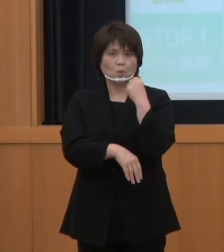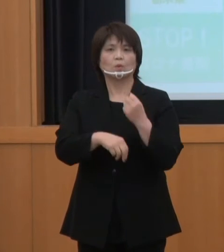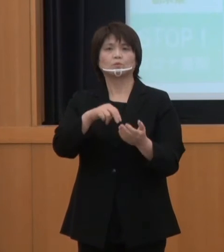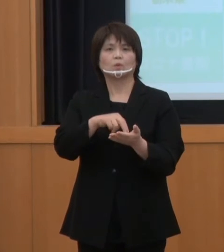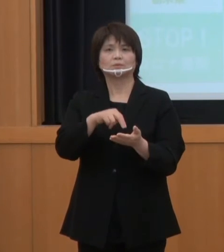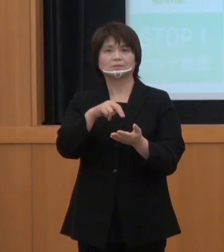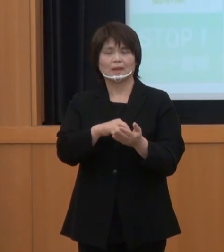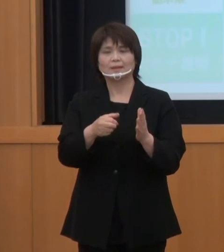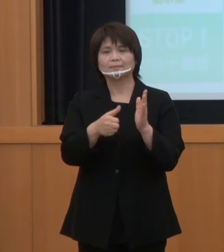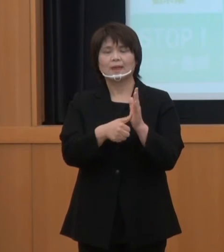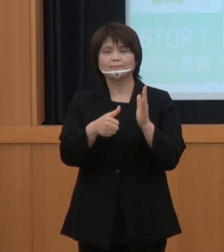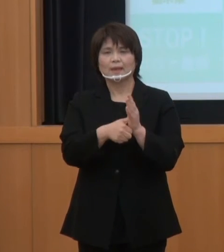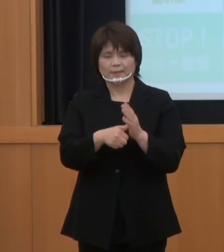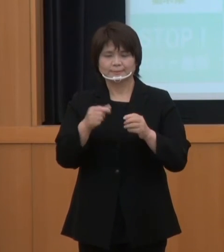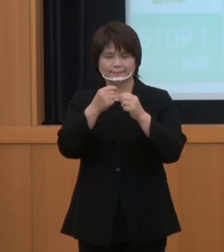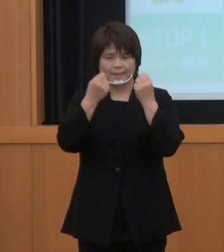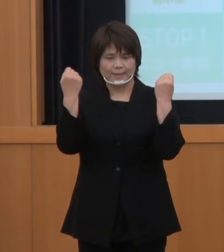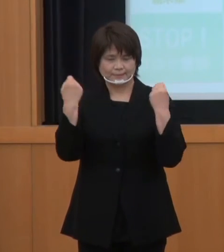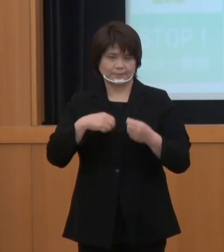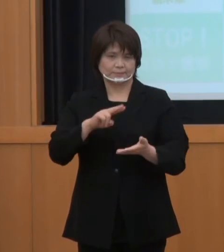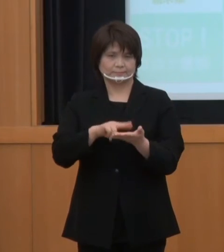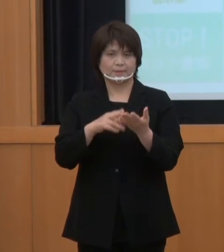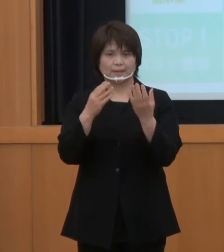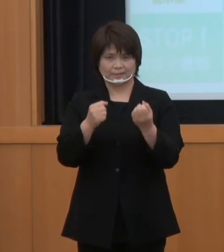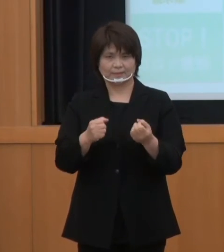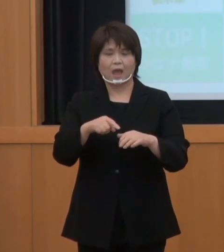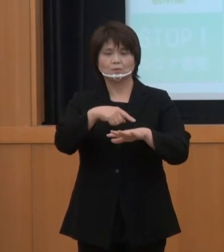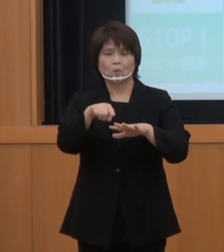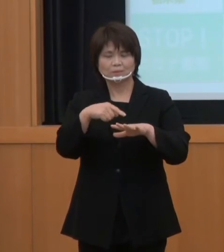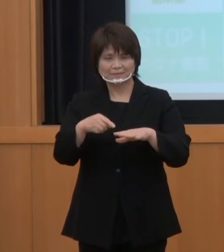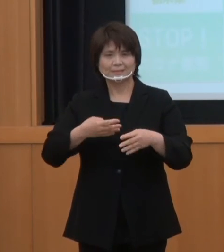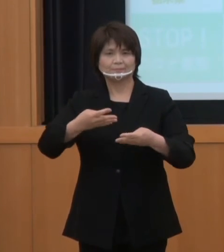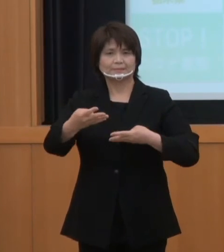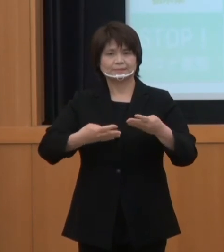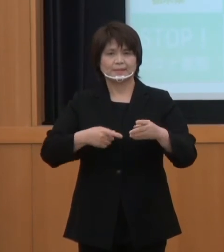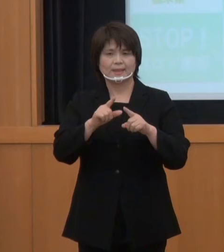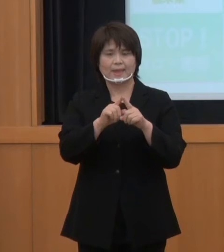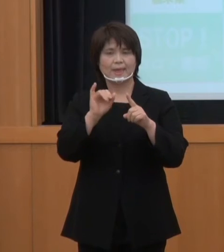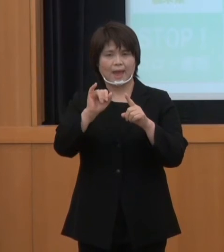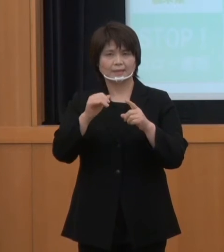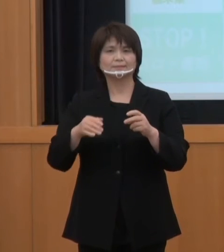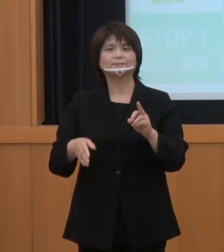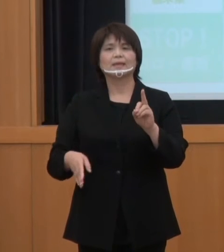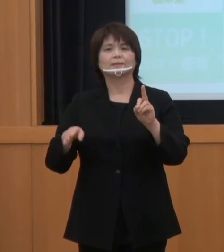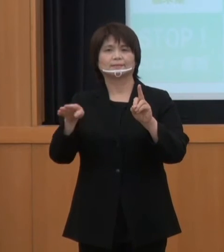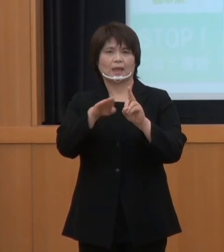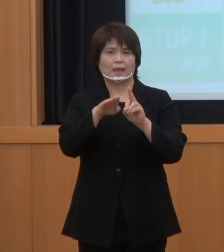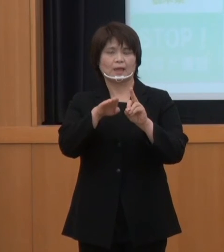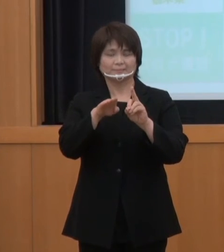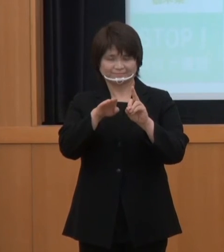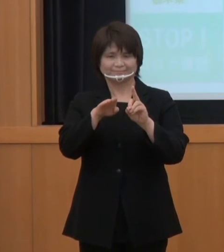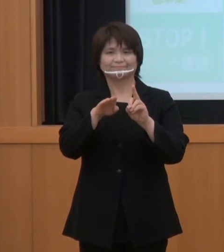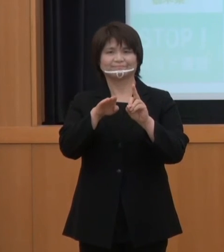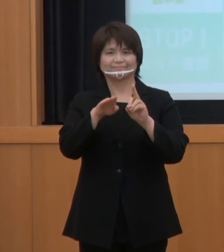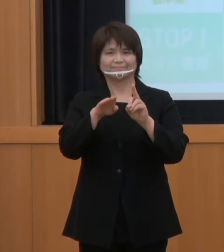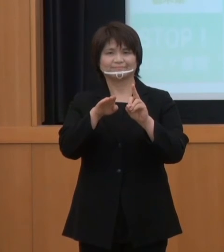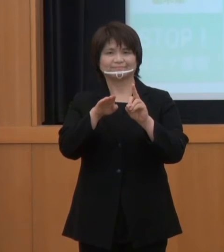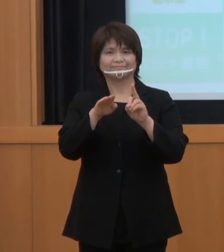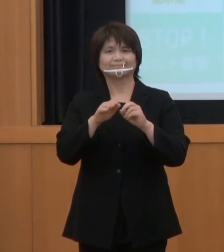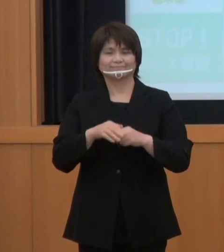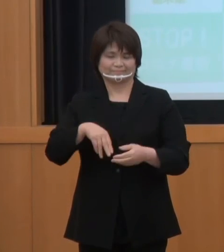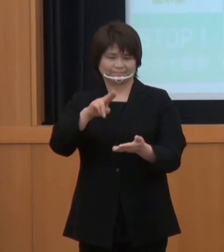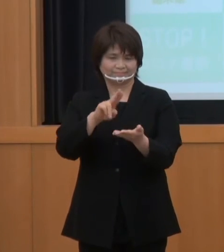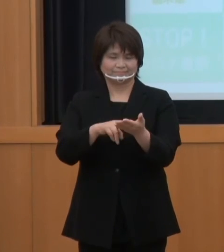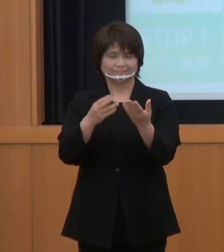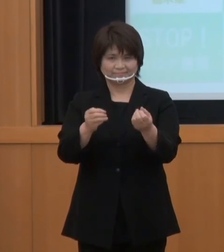名称を正式に栃木ビジネス AI センター、栃木ビジネス AI センターと